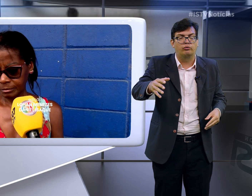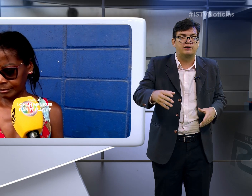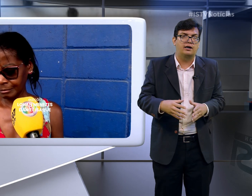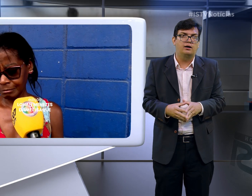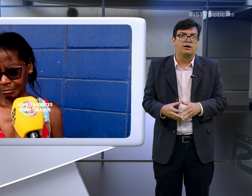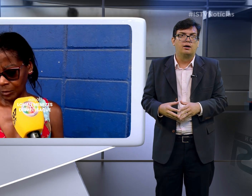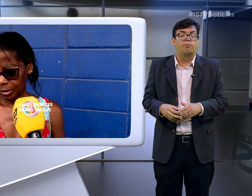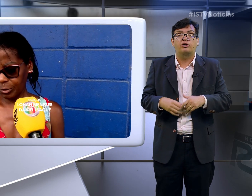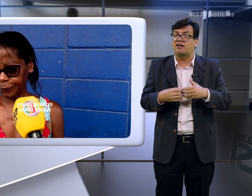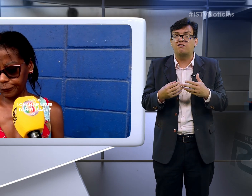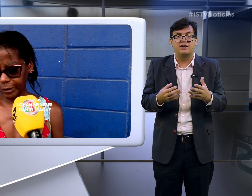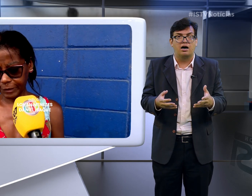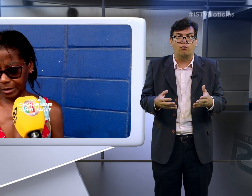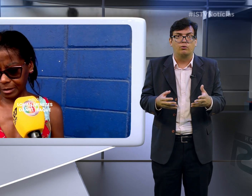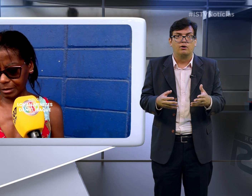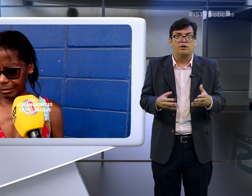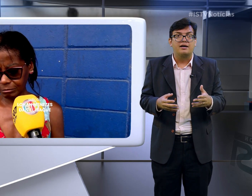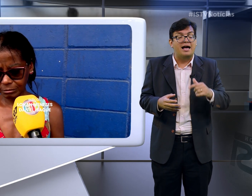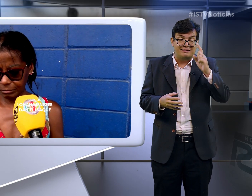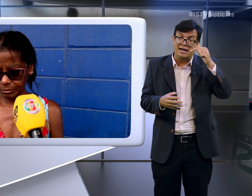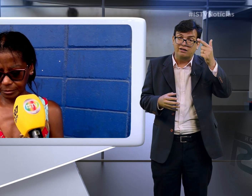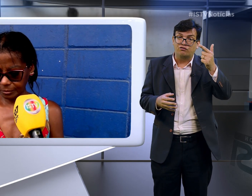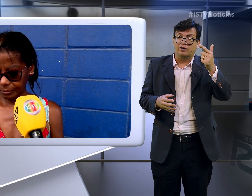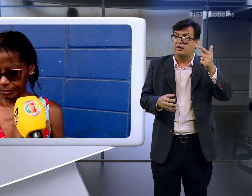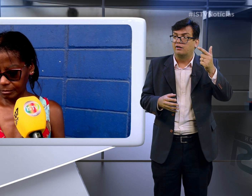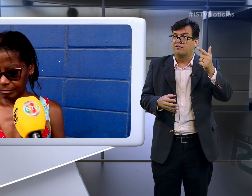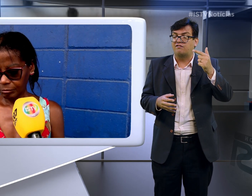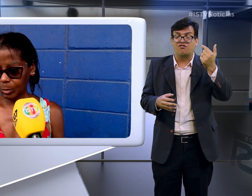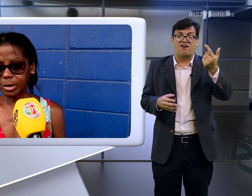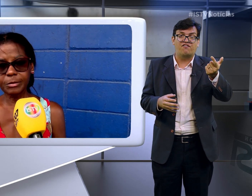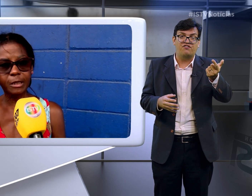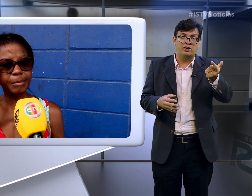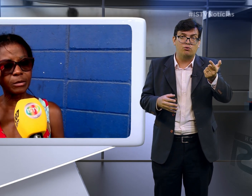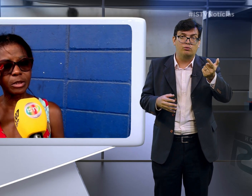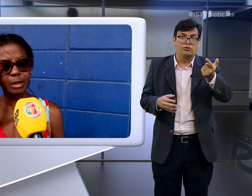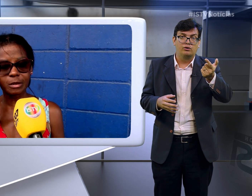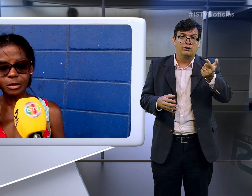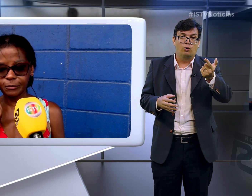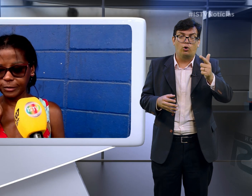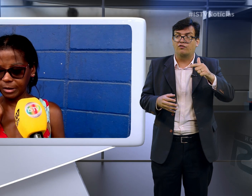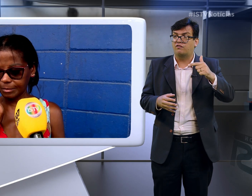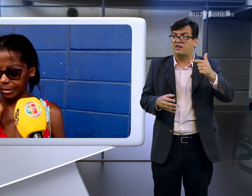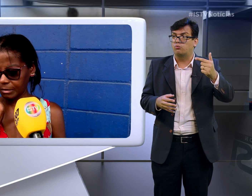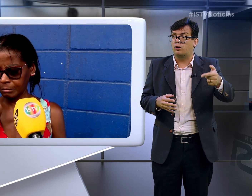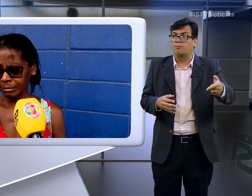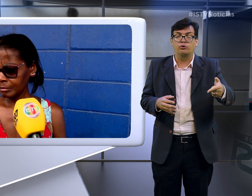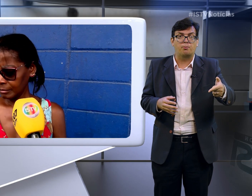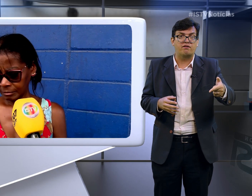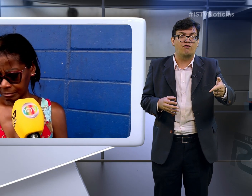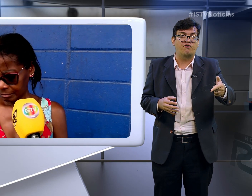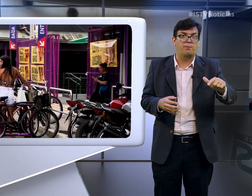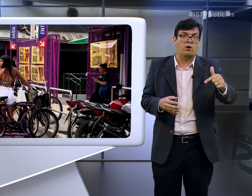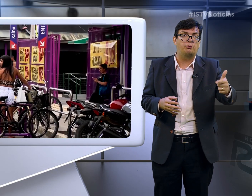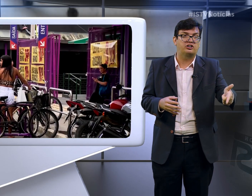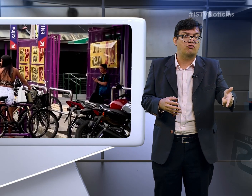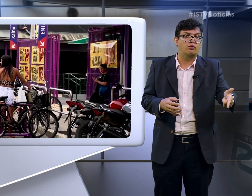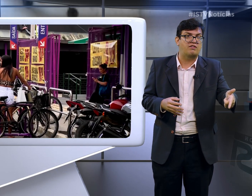volta, porque senão, e até isso, né? Se tiver filho, ou você educa muito bem seu filho para não pedir as coisas na